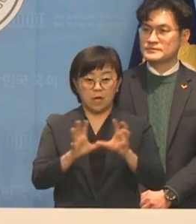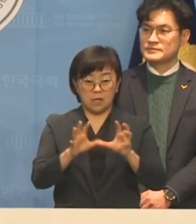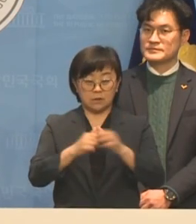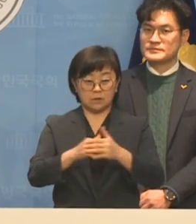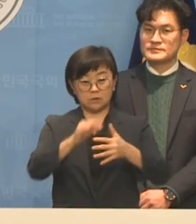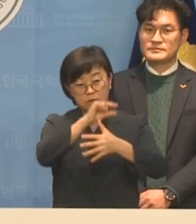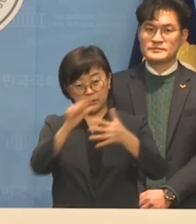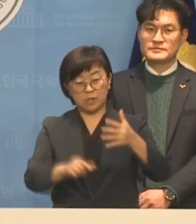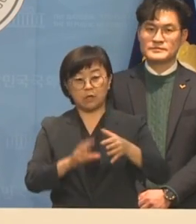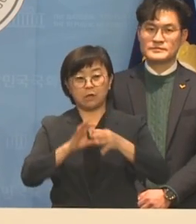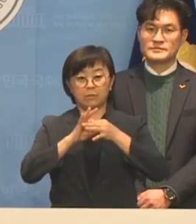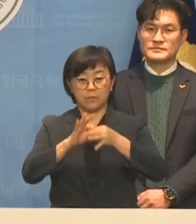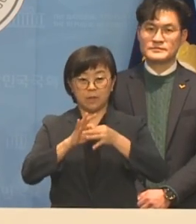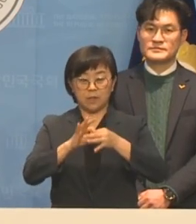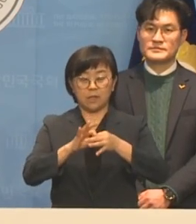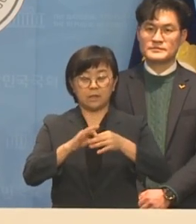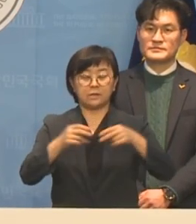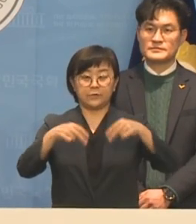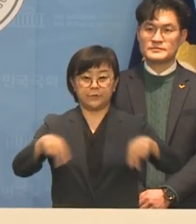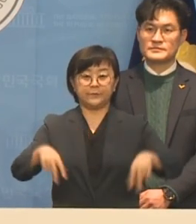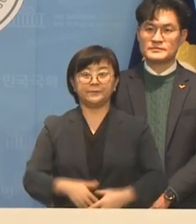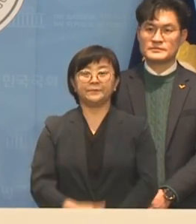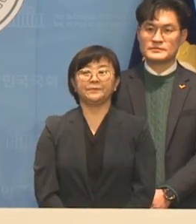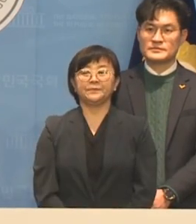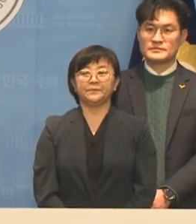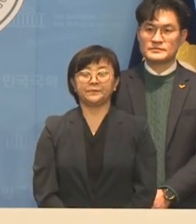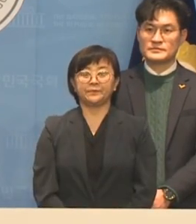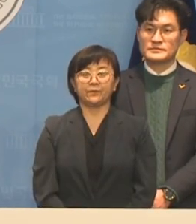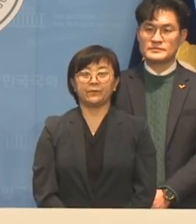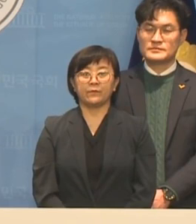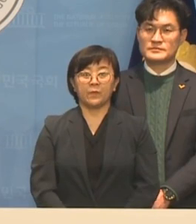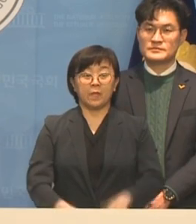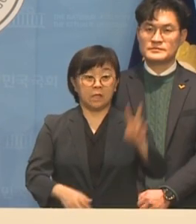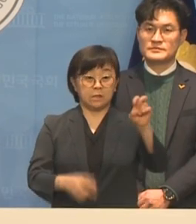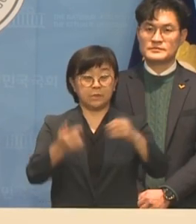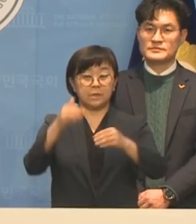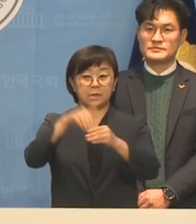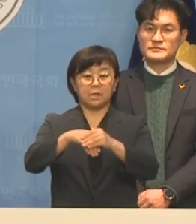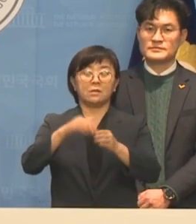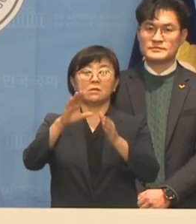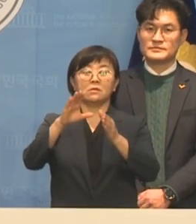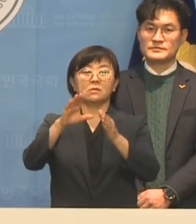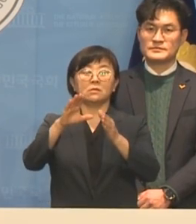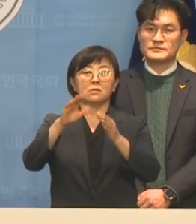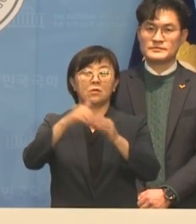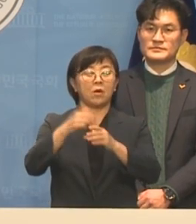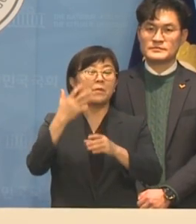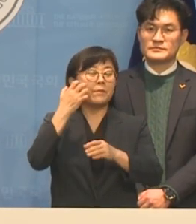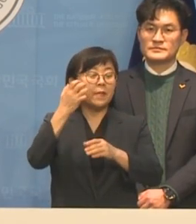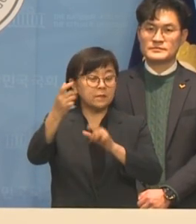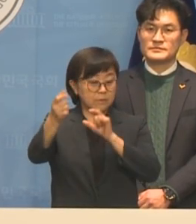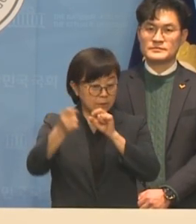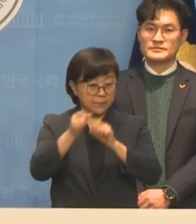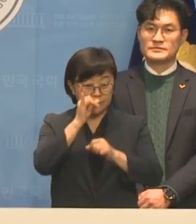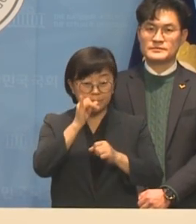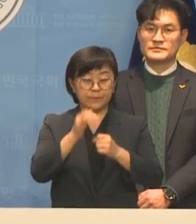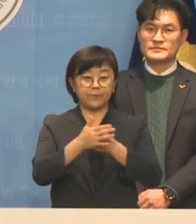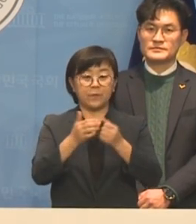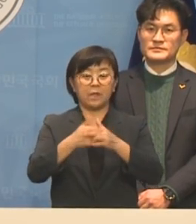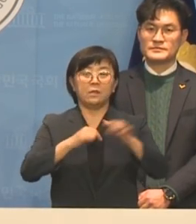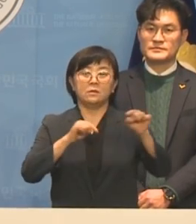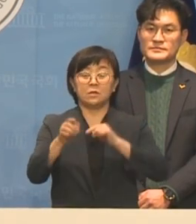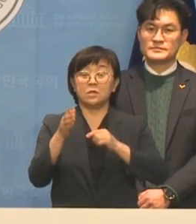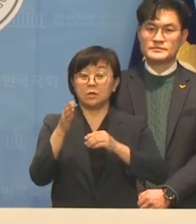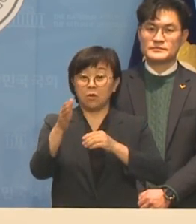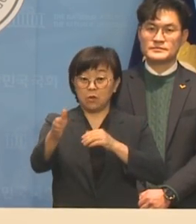거쳐 오늘 이 자리에 함께 섰습니다. 22대 총선이 80일도 채 남지 않았지만